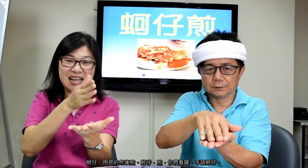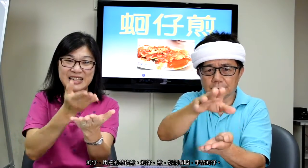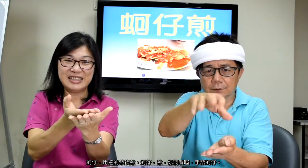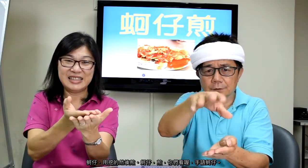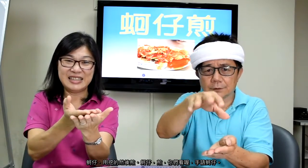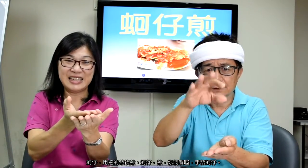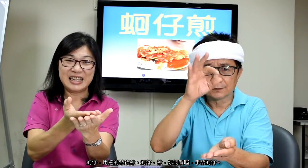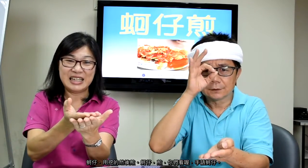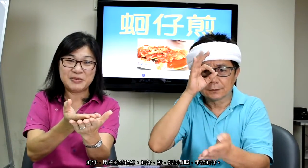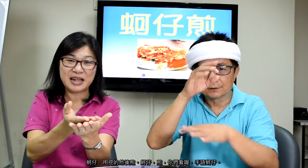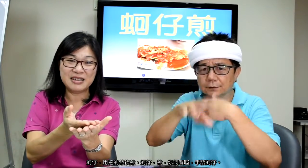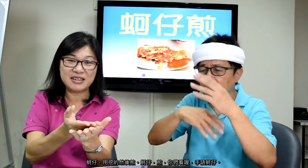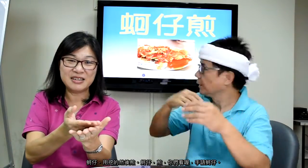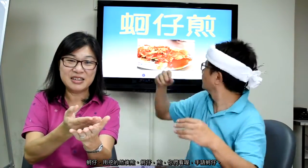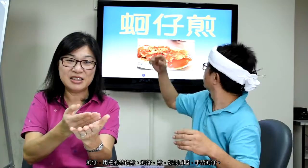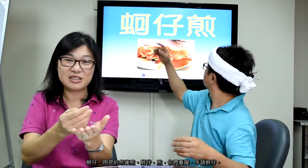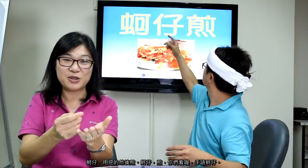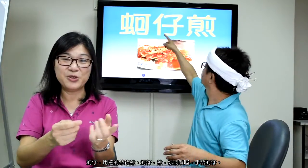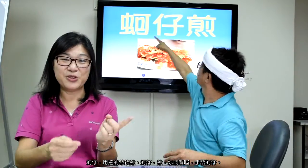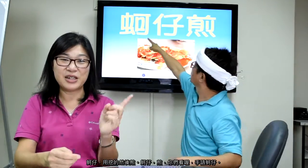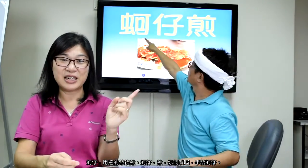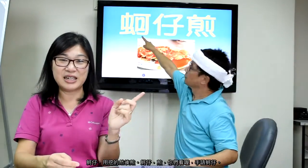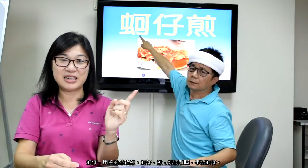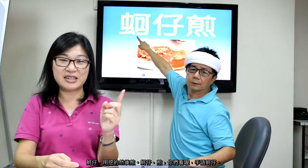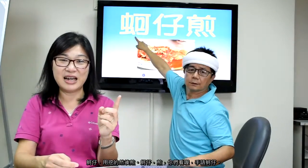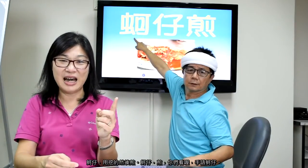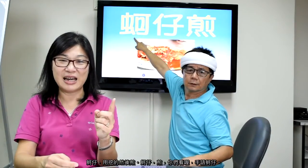煎，你们看哦，手语蚵仔。